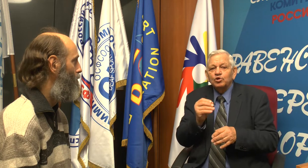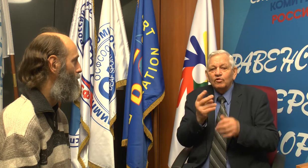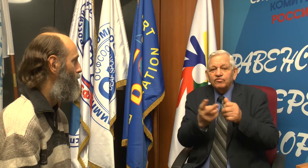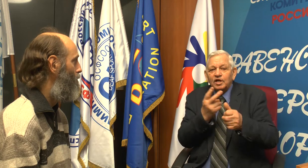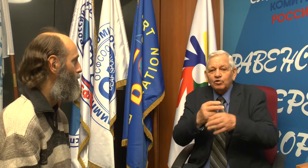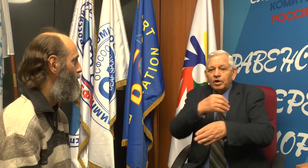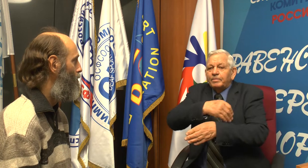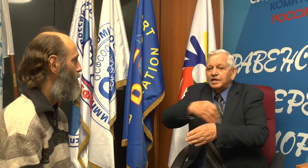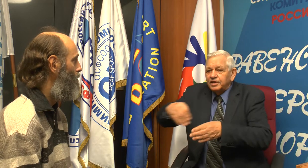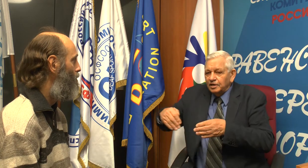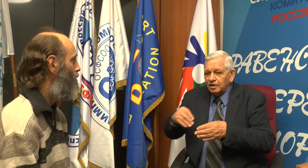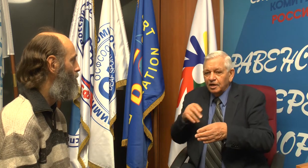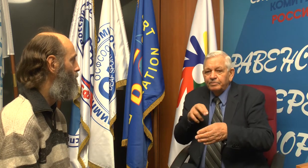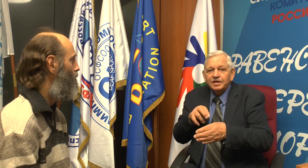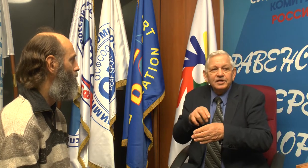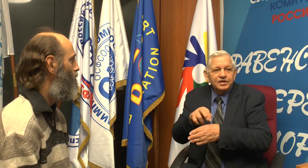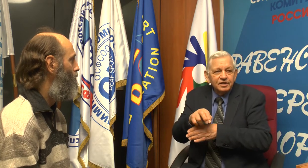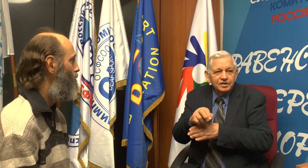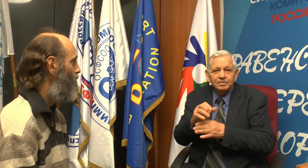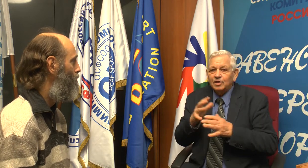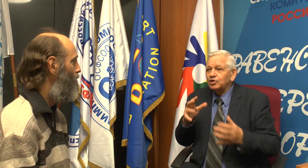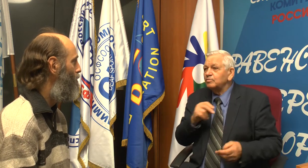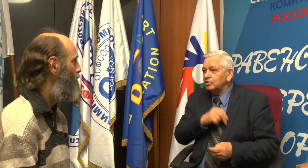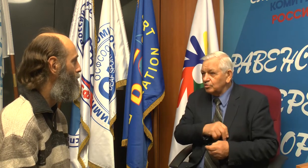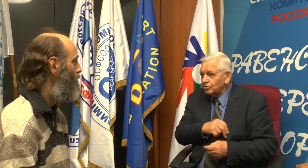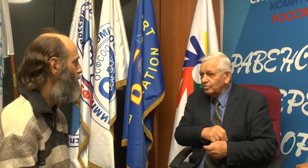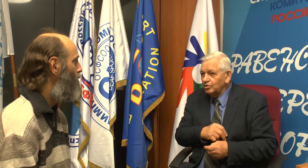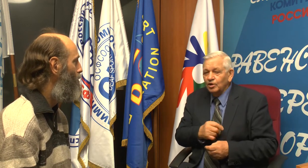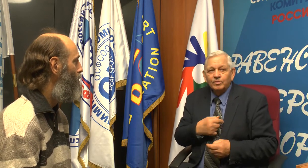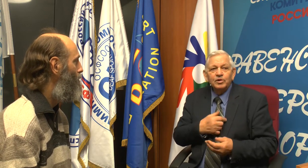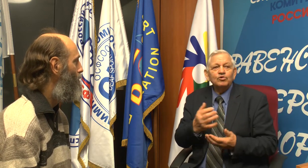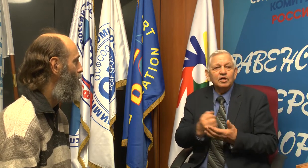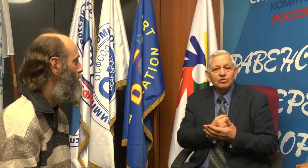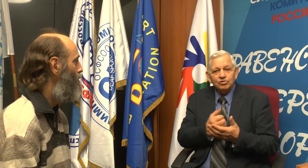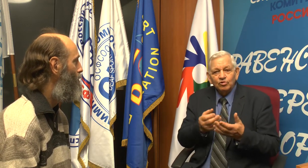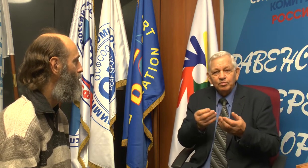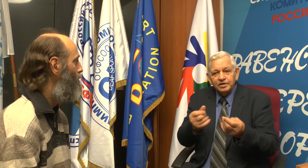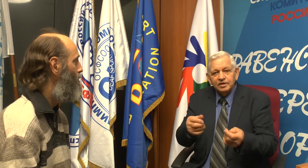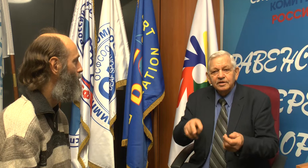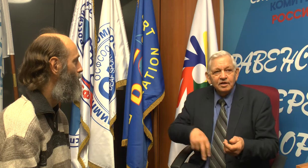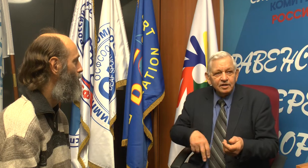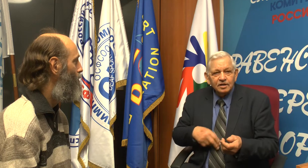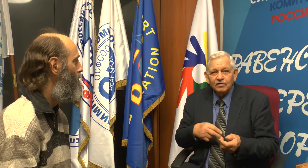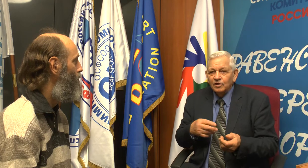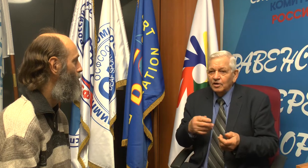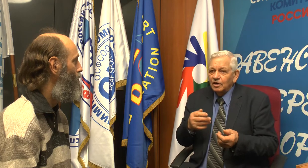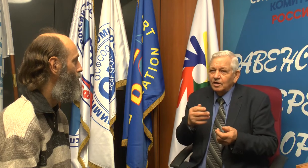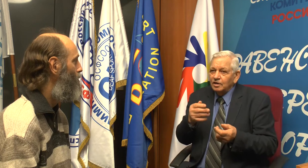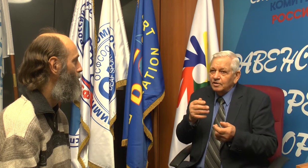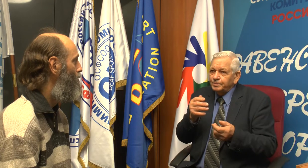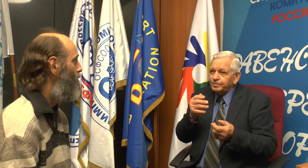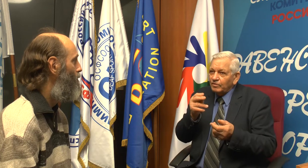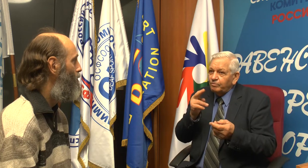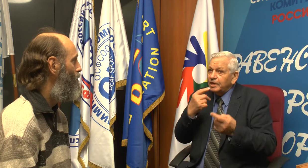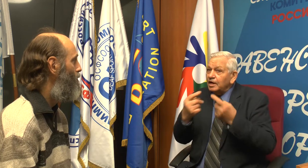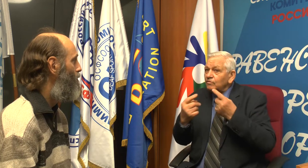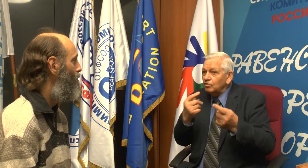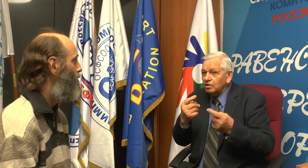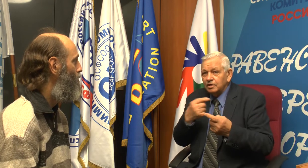еще второй барьер перейти с большим трудом. Мне удалось убедить директора в переговорах. Я